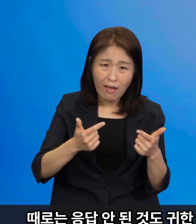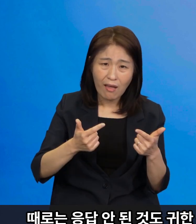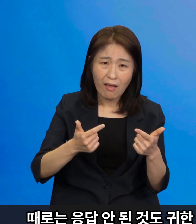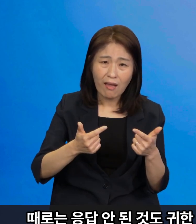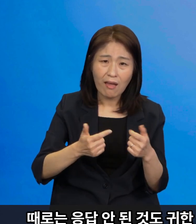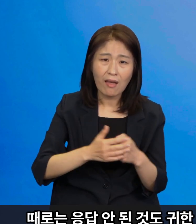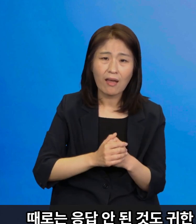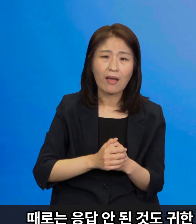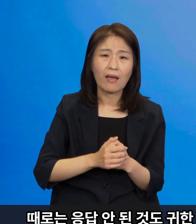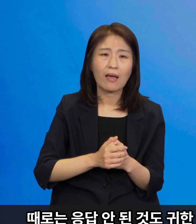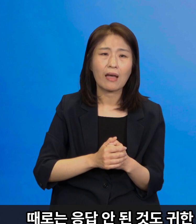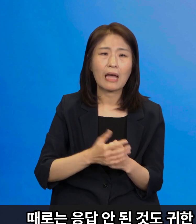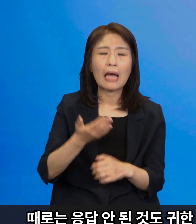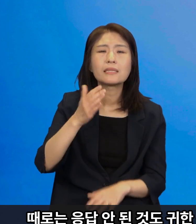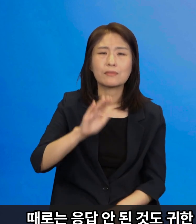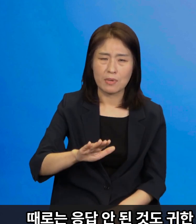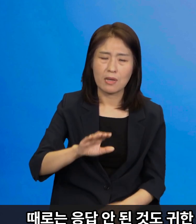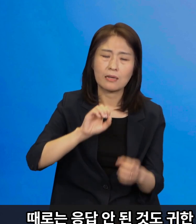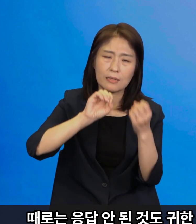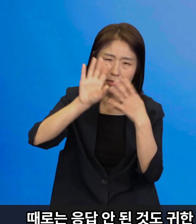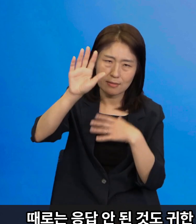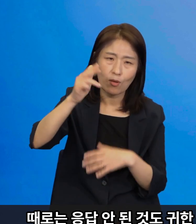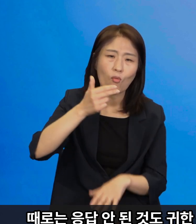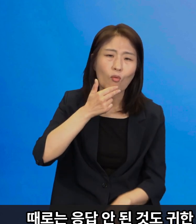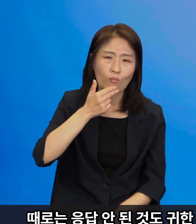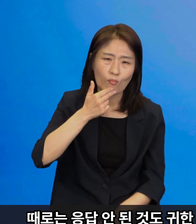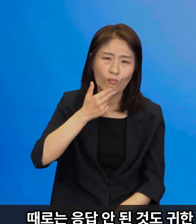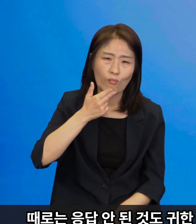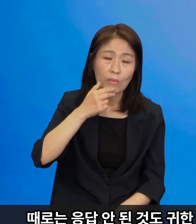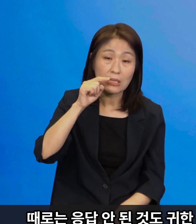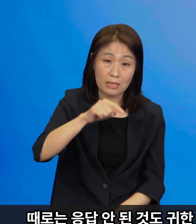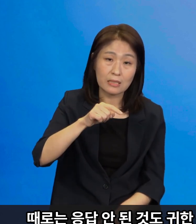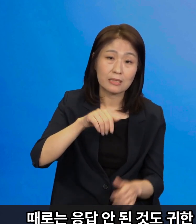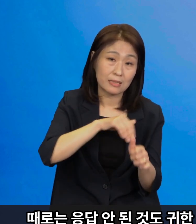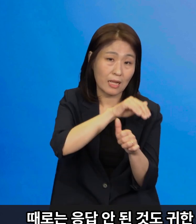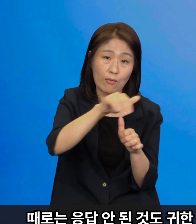때로는 응답 안 된 것도 귀한 응답이다.